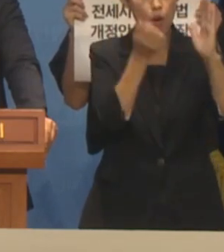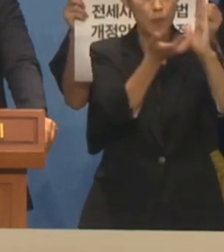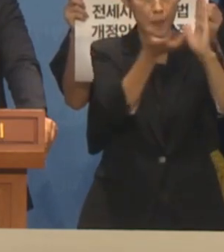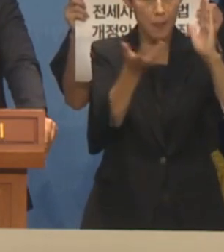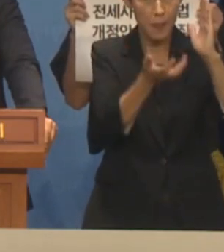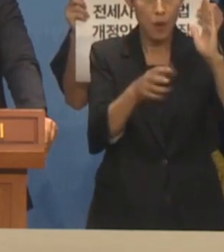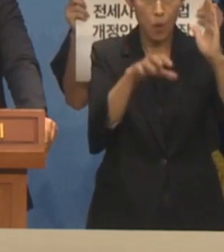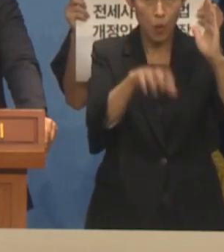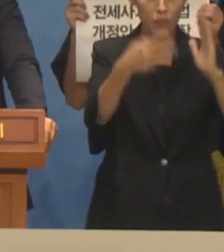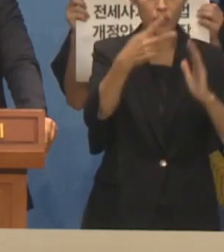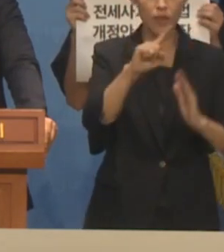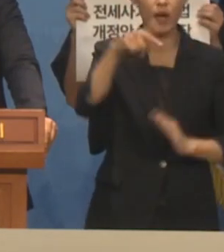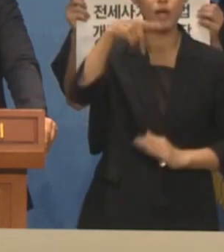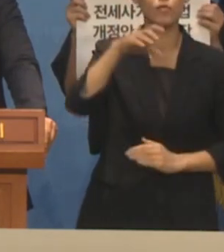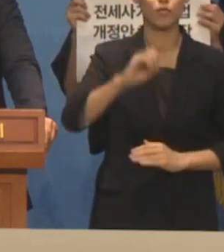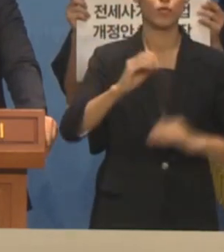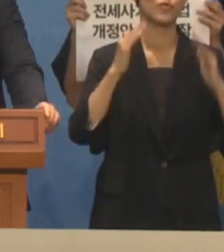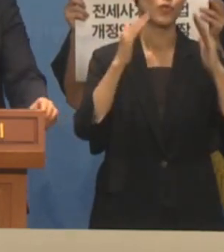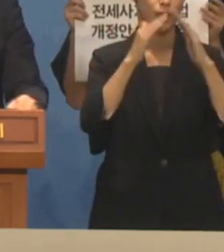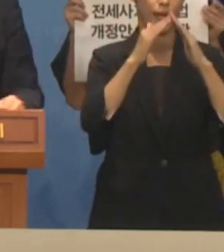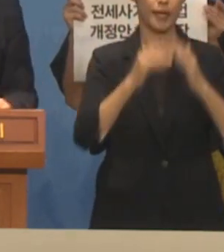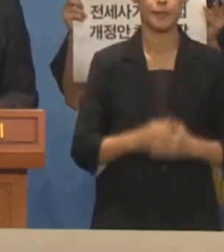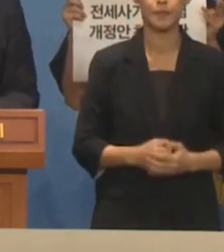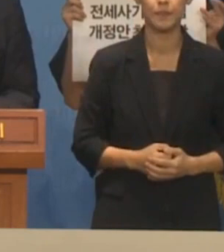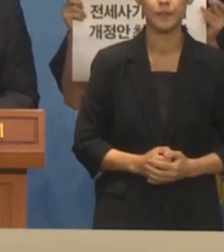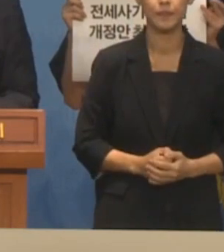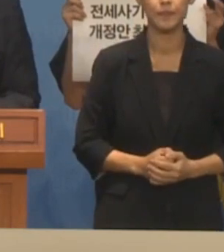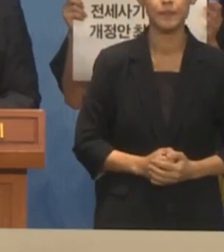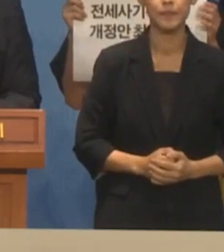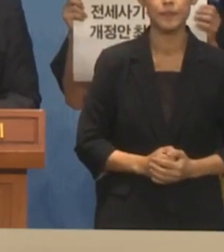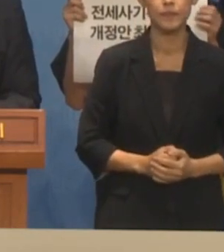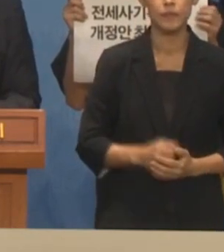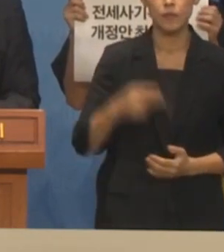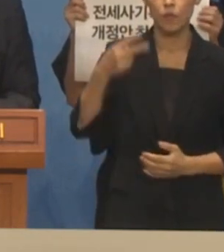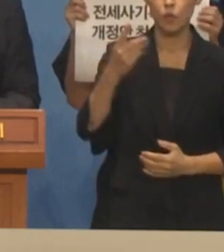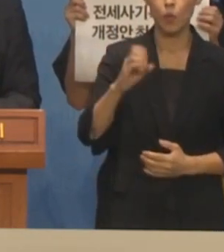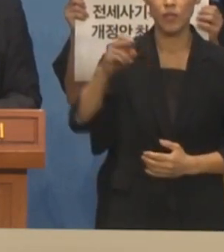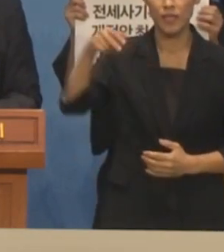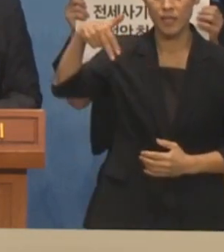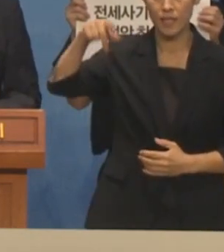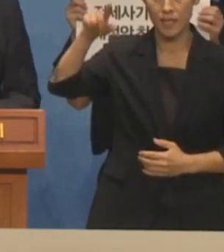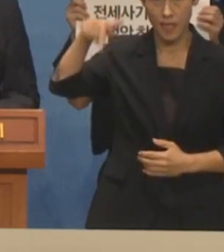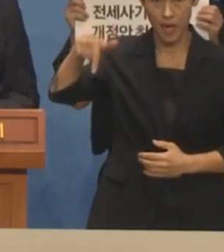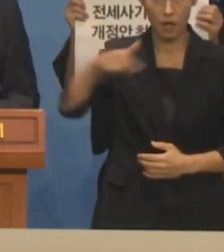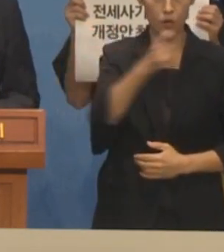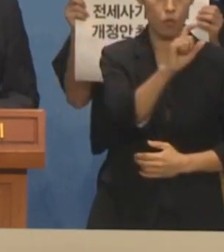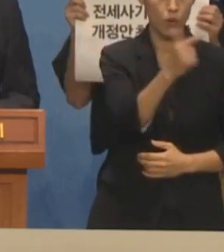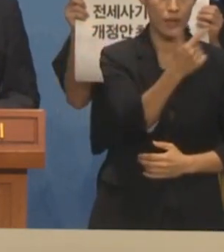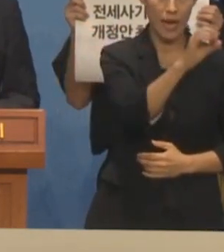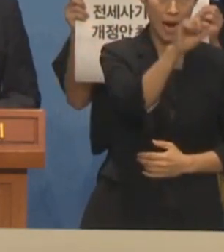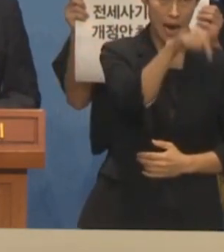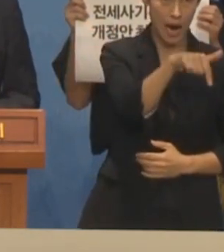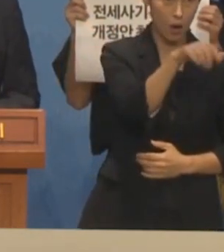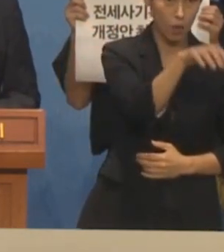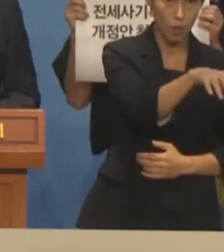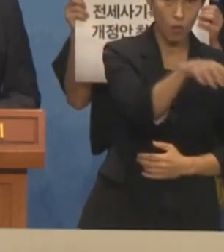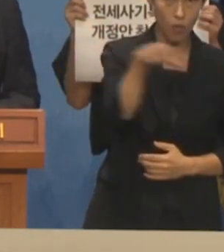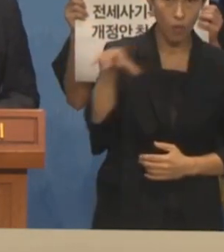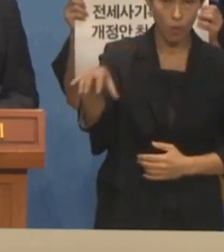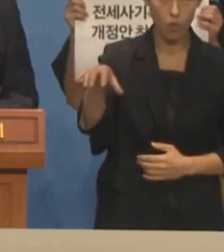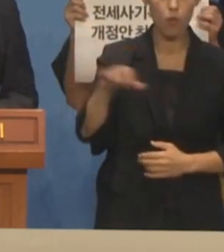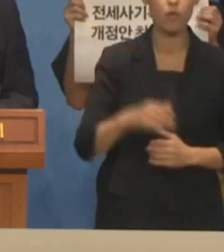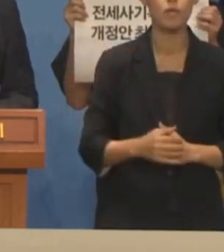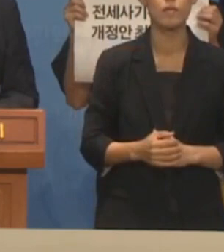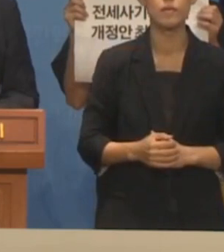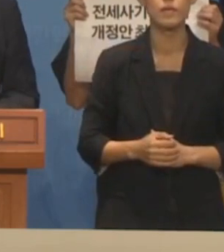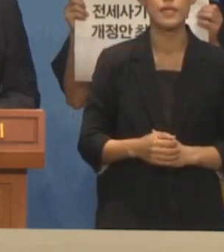취지로서 공급된 이제 주택의 유형입니다. 특히 동작구하고 관악구에는 사회생활을 처음으로 시작하는 그런